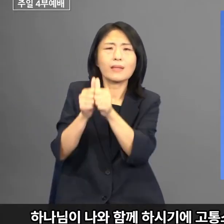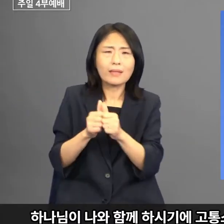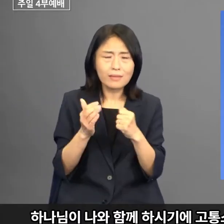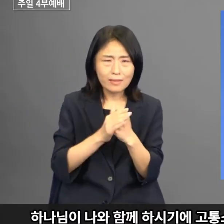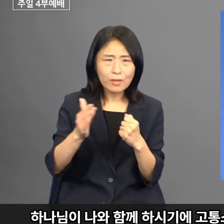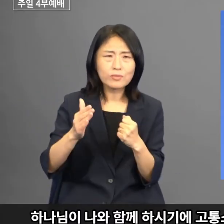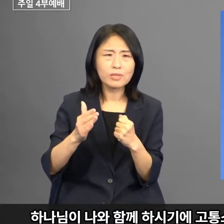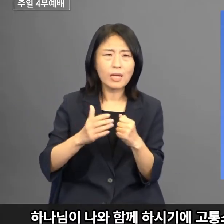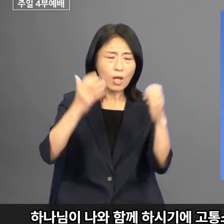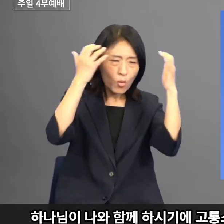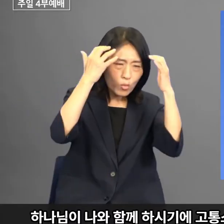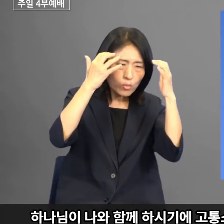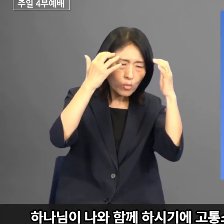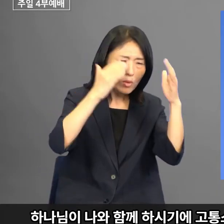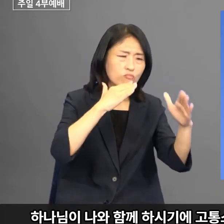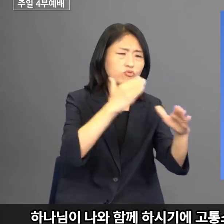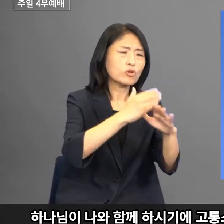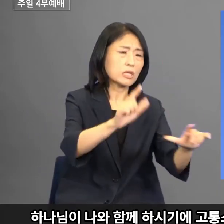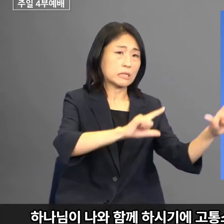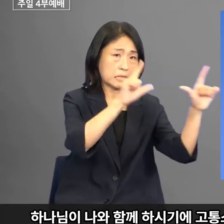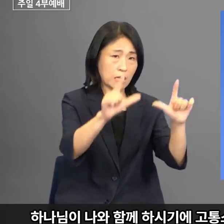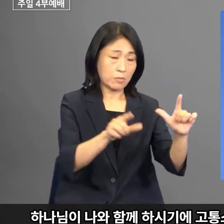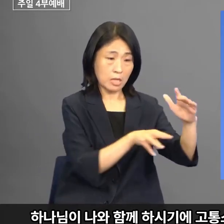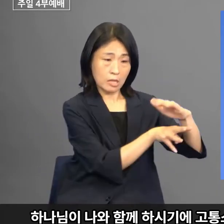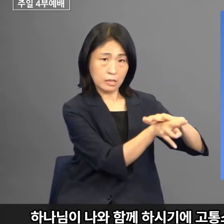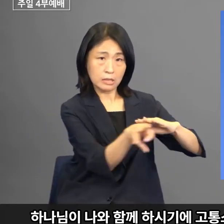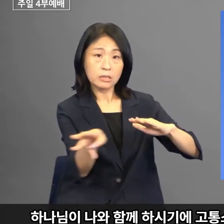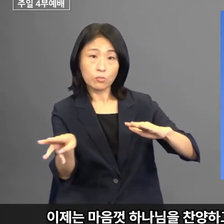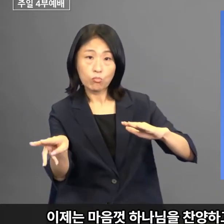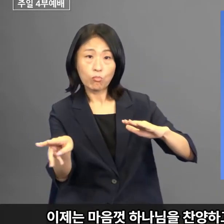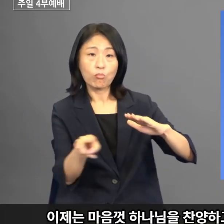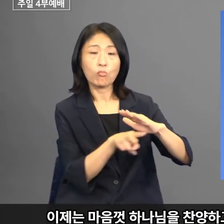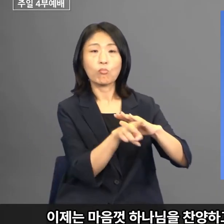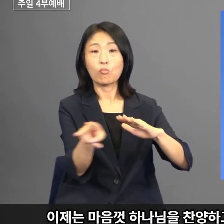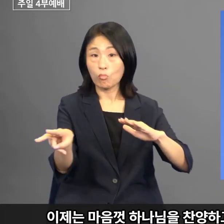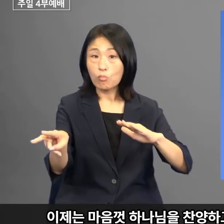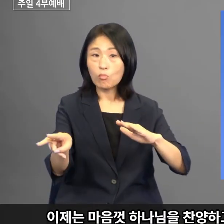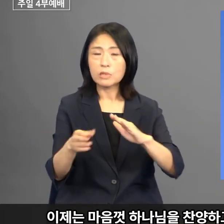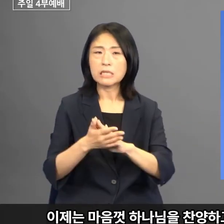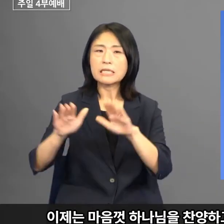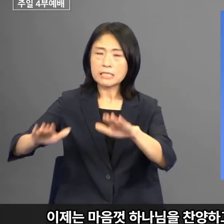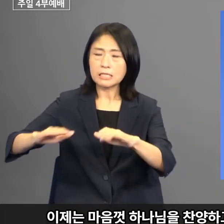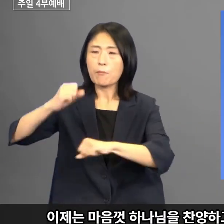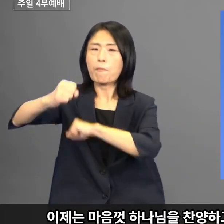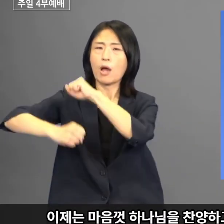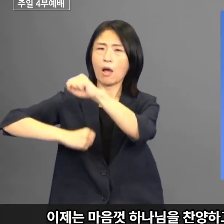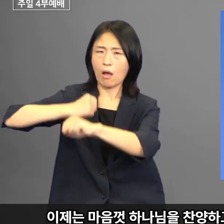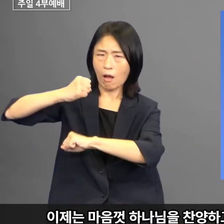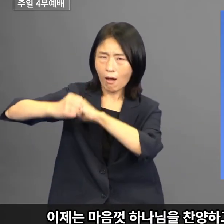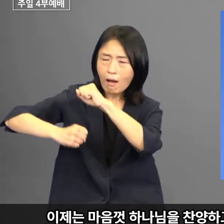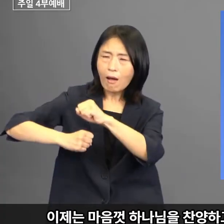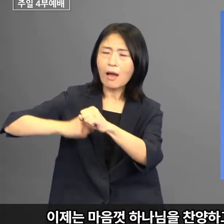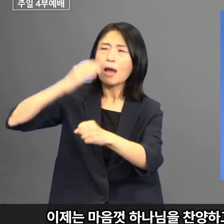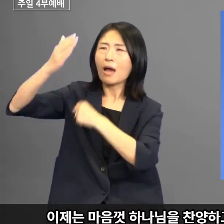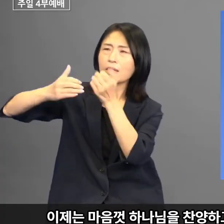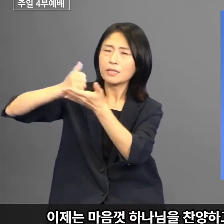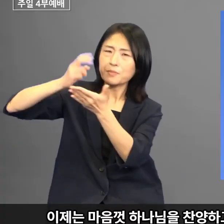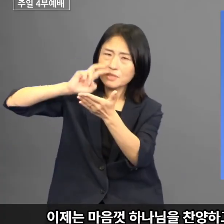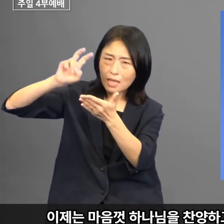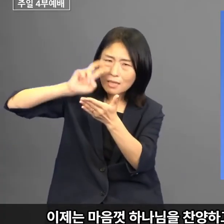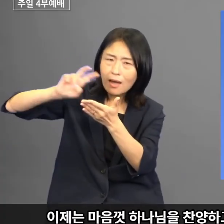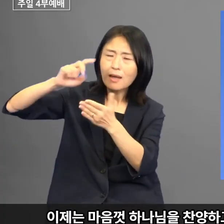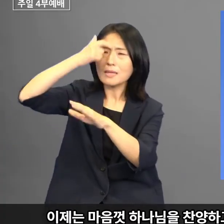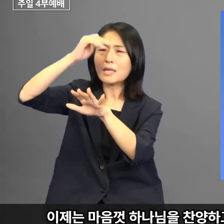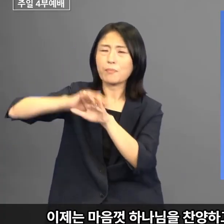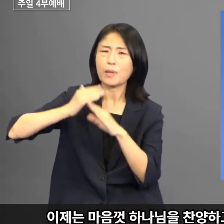고통스러운 북한의 삶에서 출애굽기 시키셨고, 이제는 마음껏 하나님을 찬양하고 예배하는